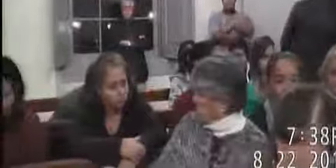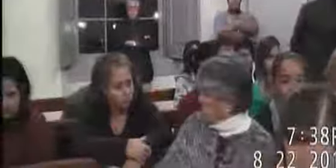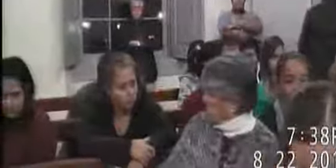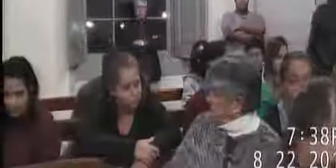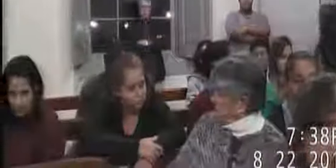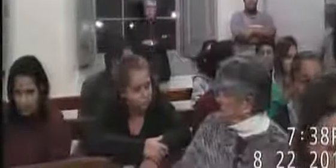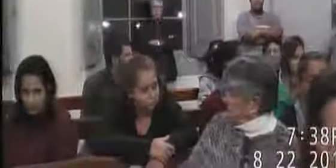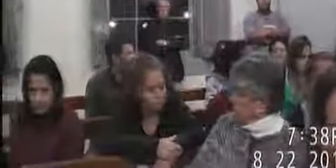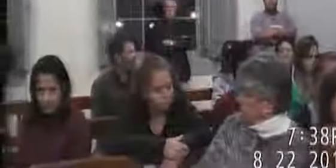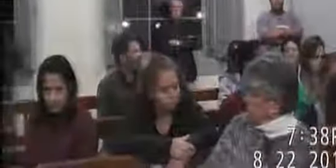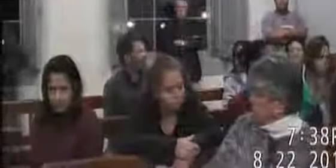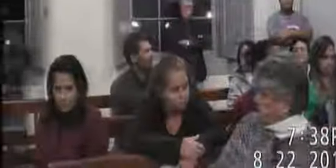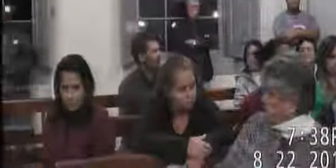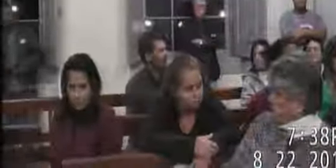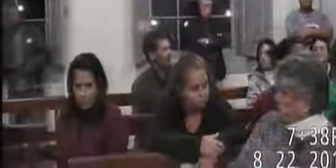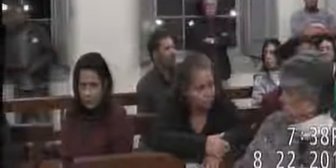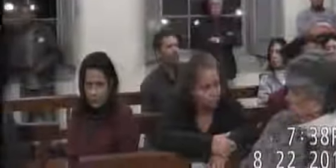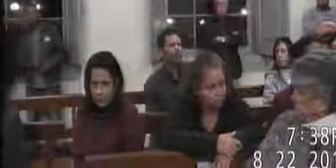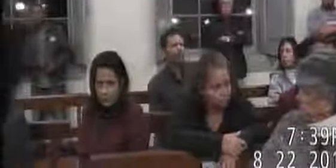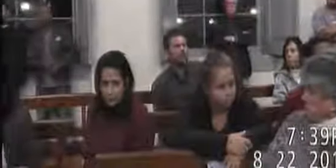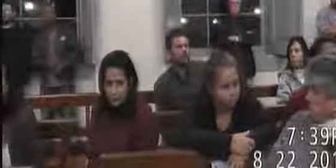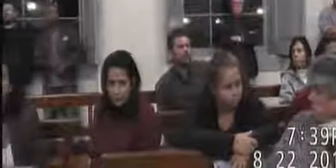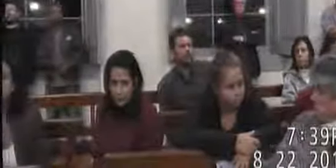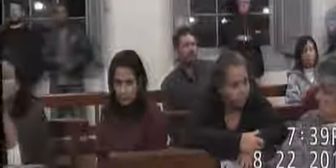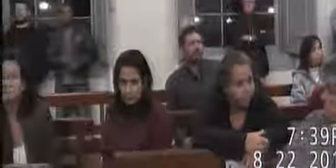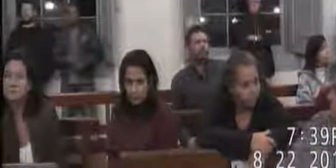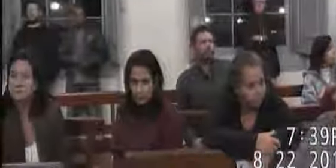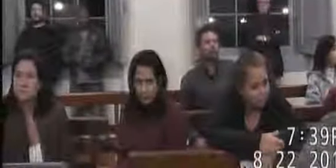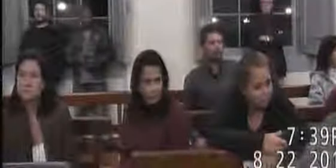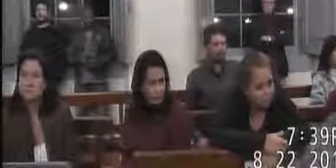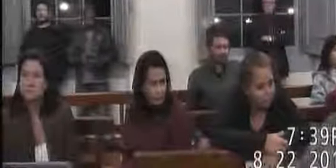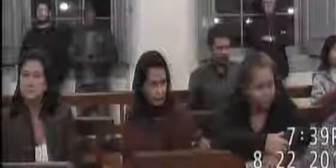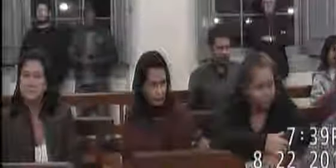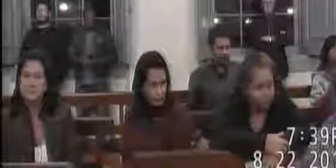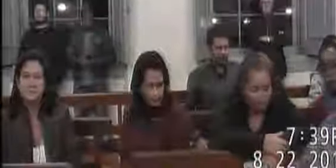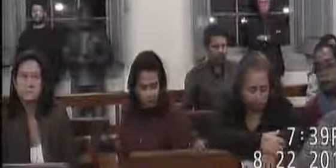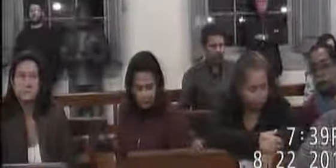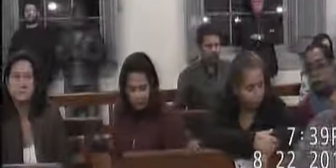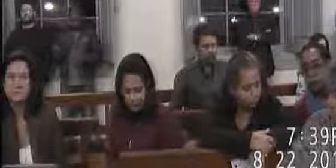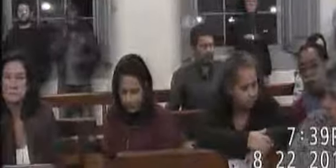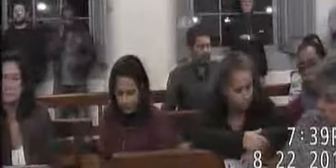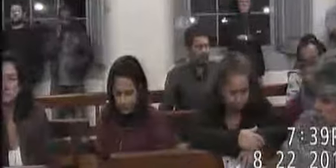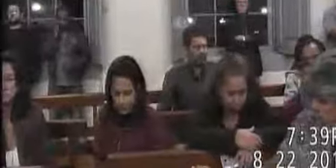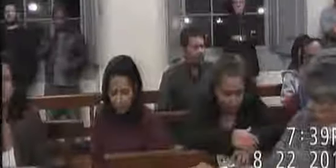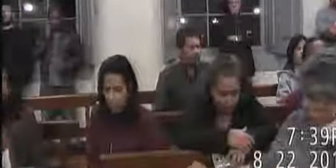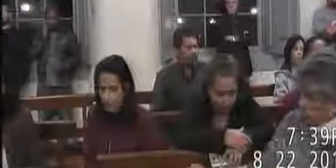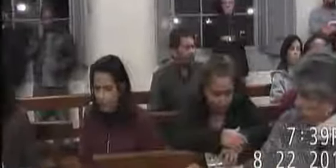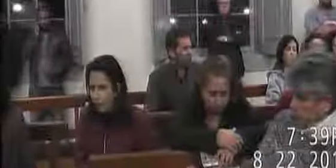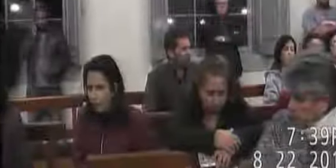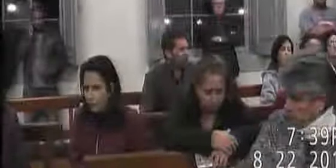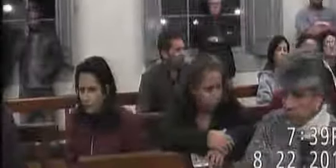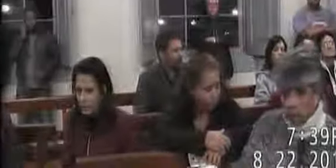vamos agora para a leitura dos ofícios e correspondências